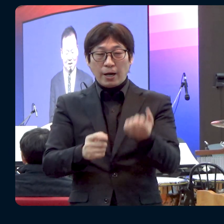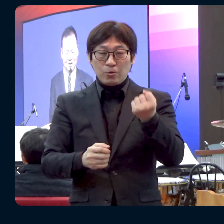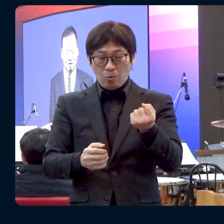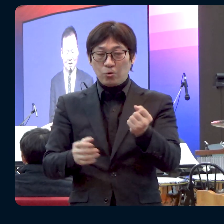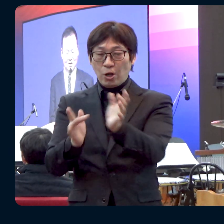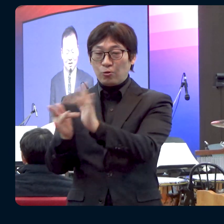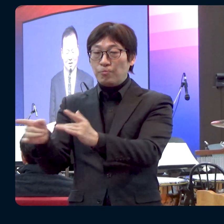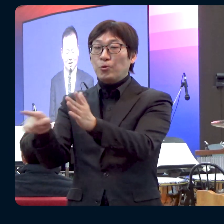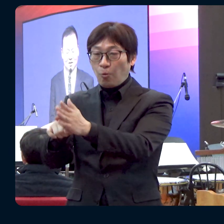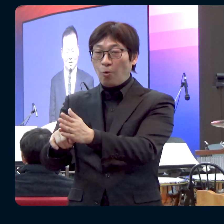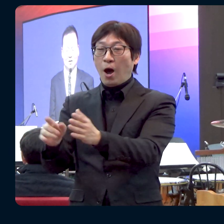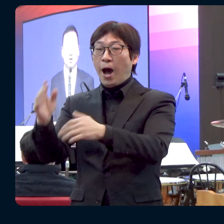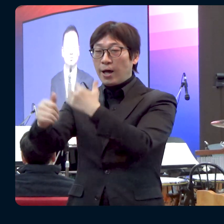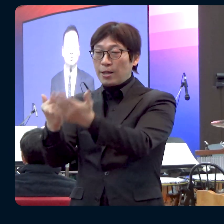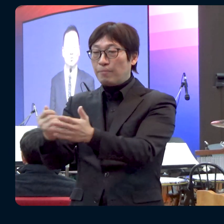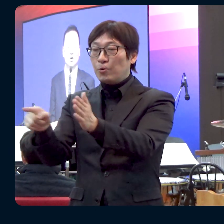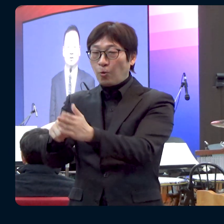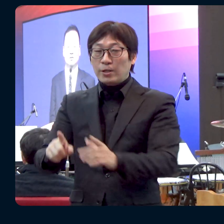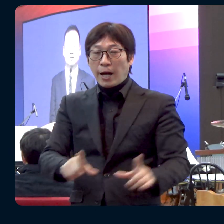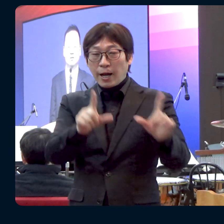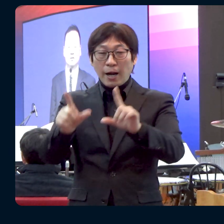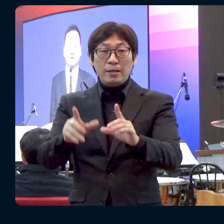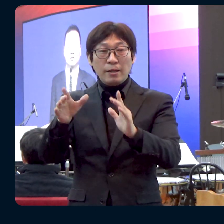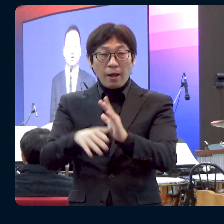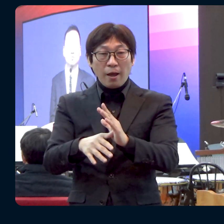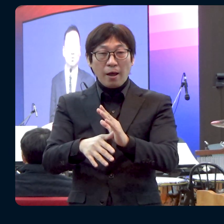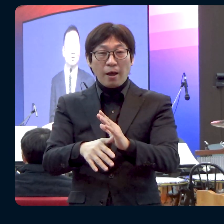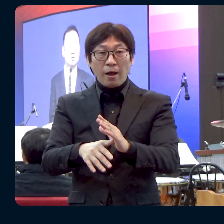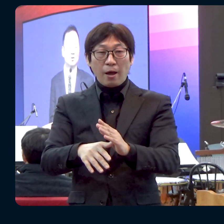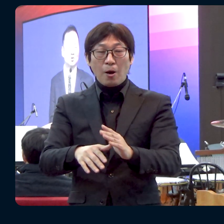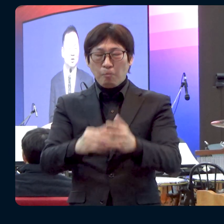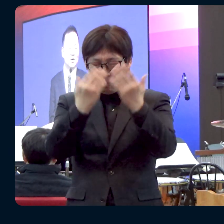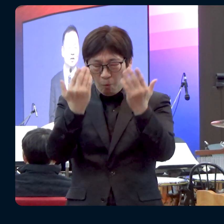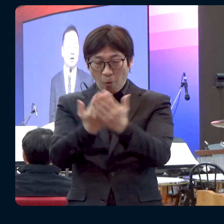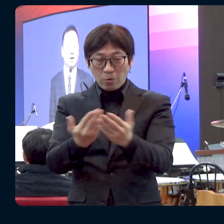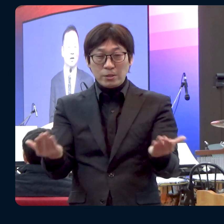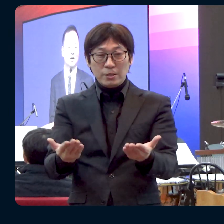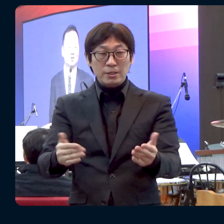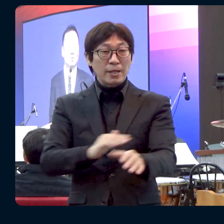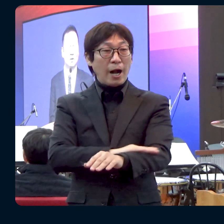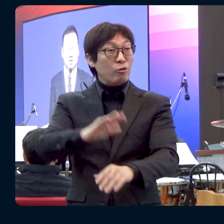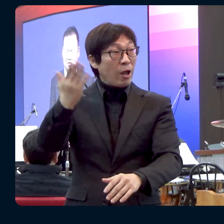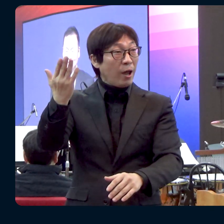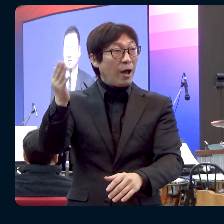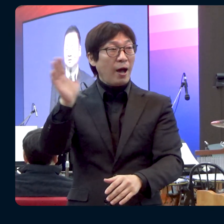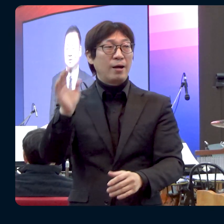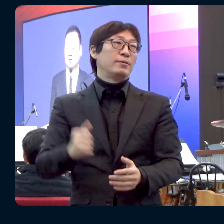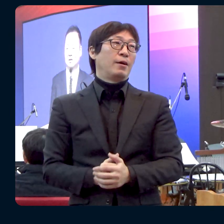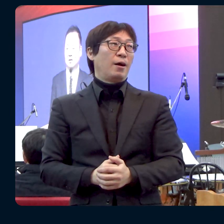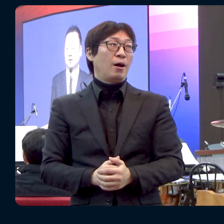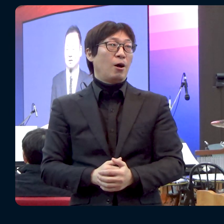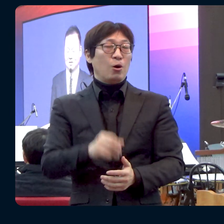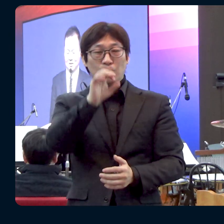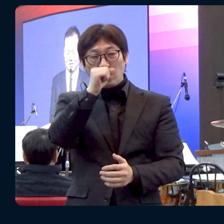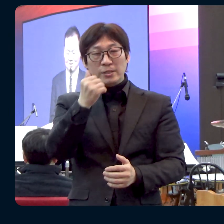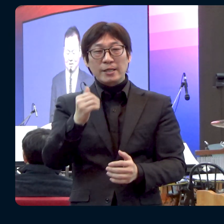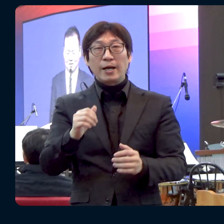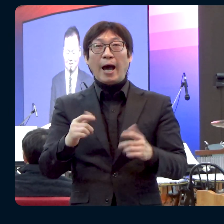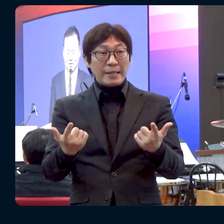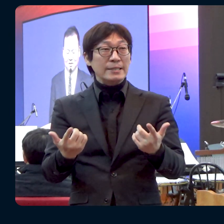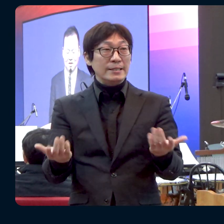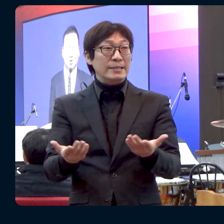안 풀리는 분이 있습니다. 그런 분 보면 이런 표현 써서 죄송한데 정말 미칠 것 같습니다.